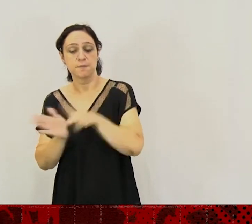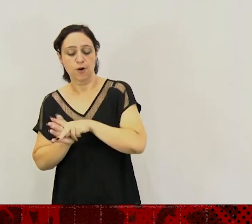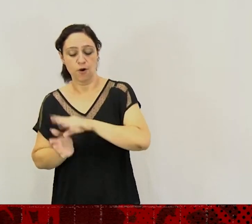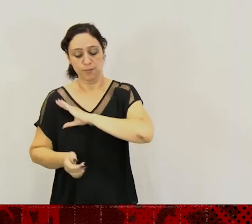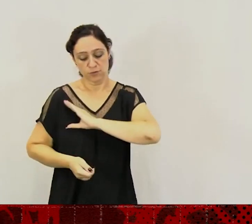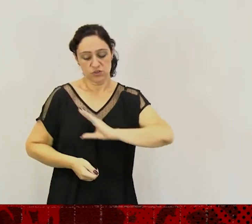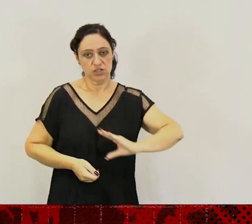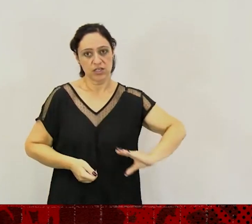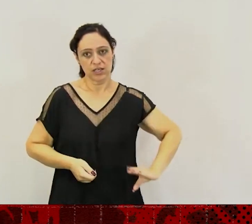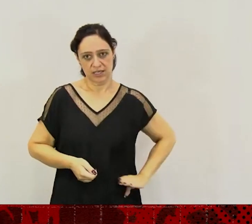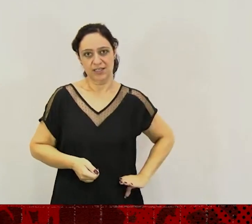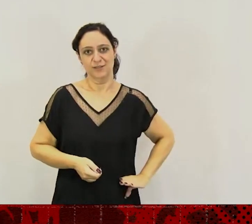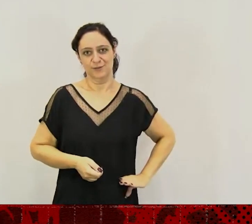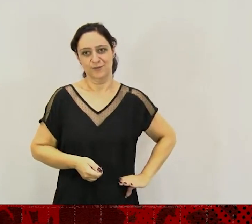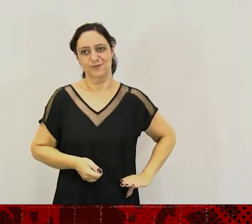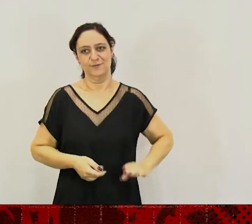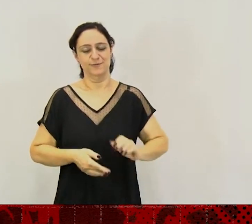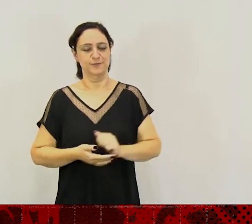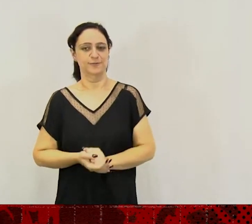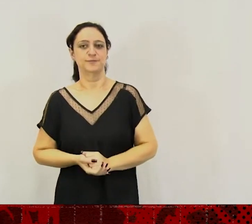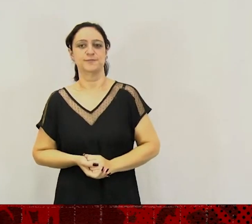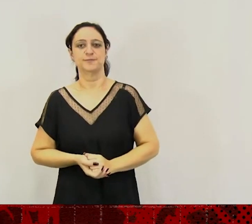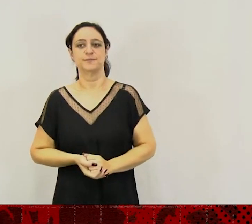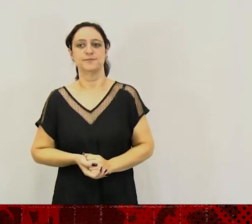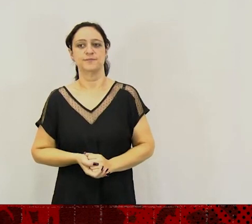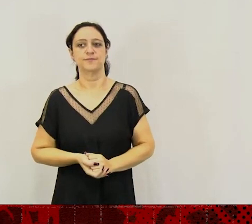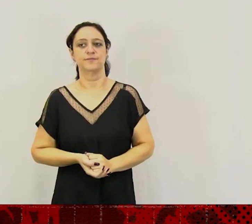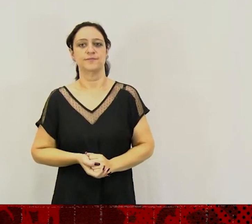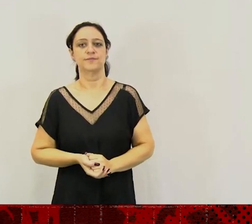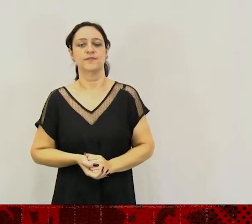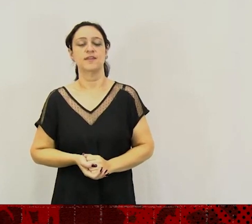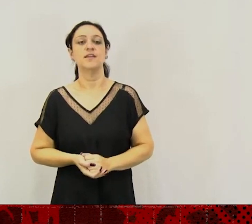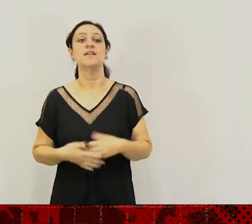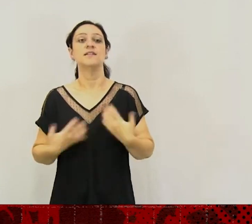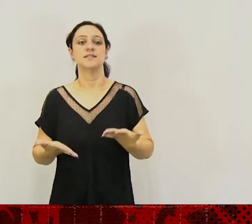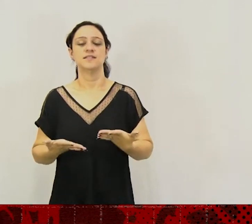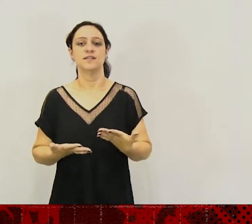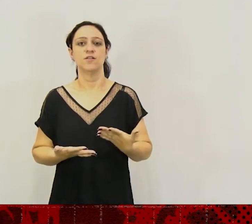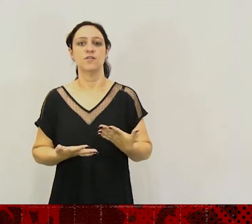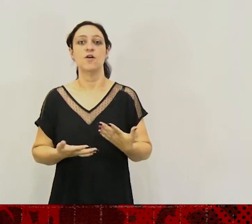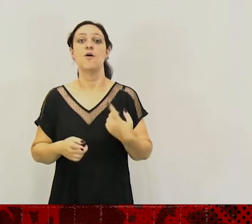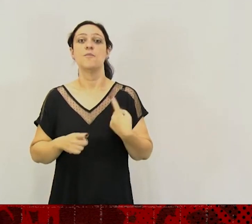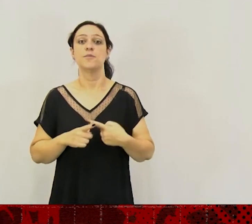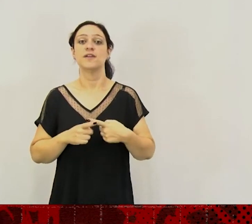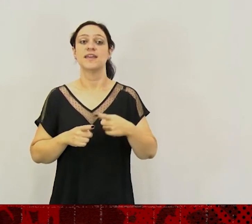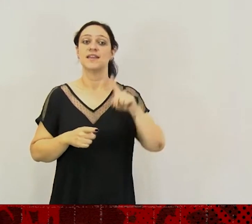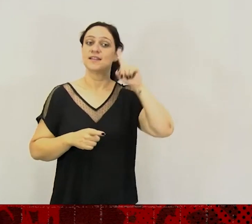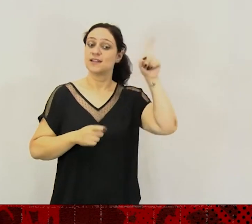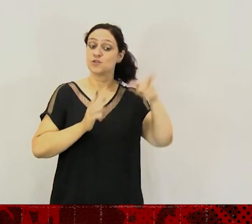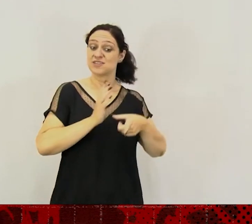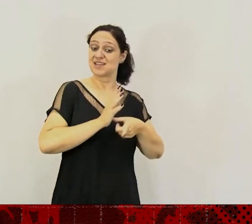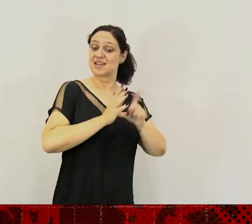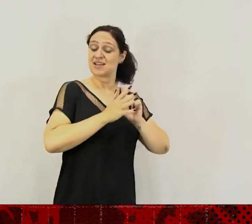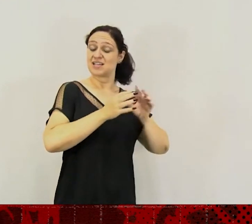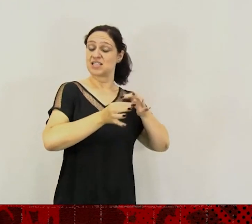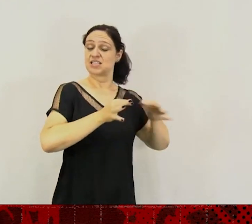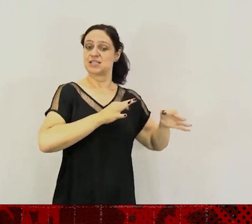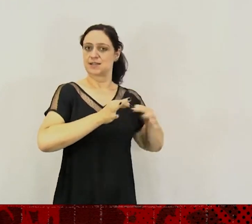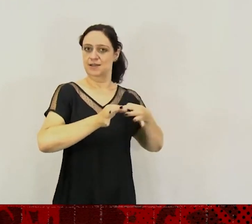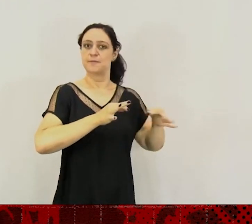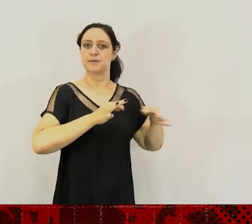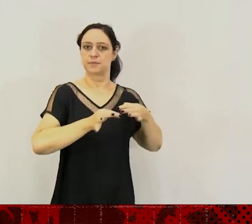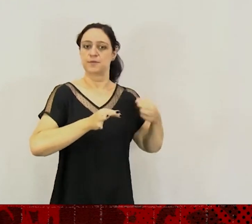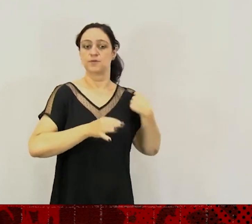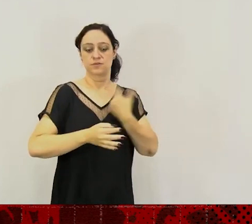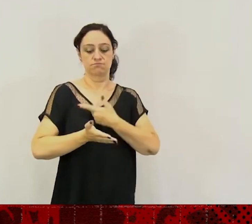para boas obras, as quais de antemão preparou para que